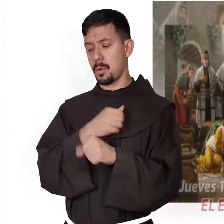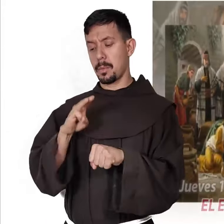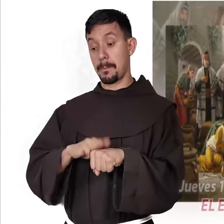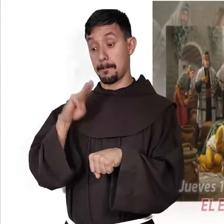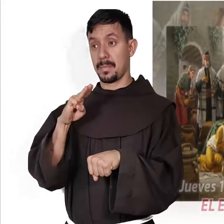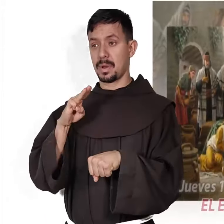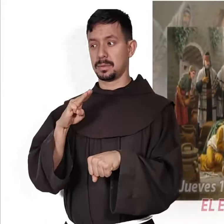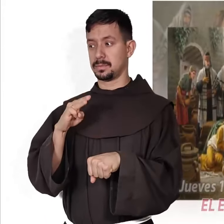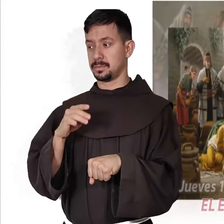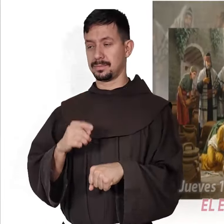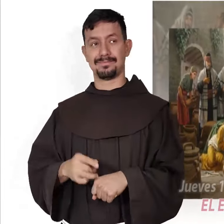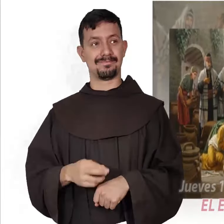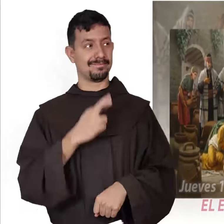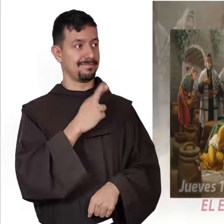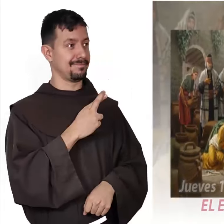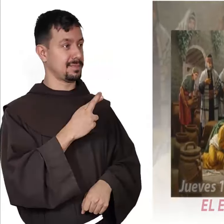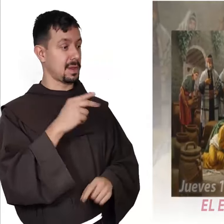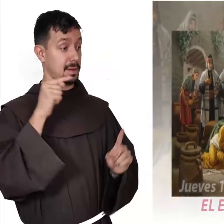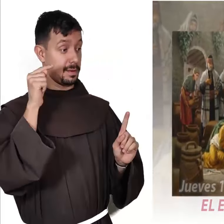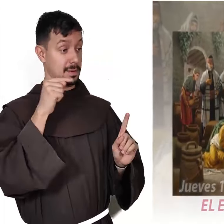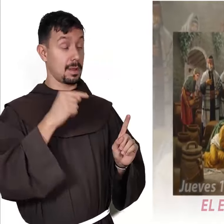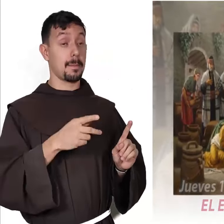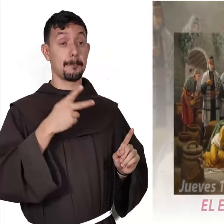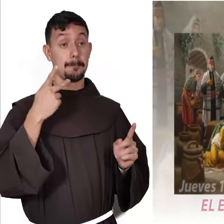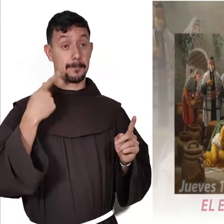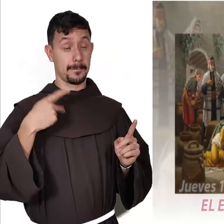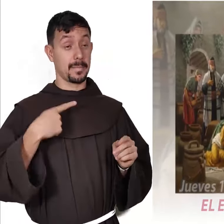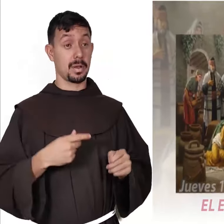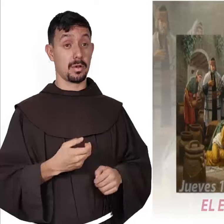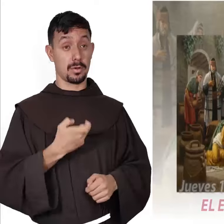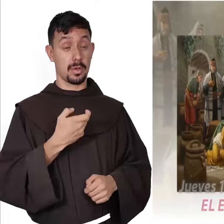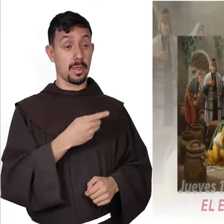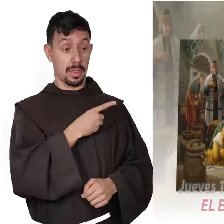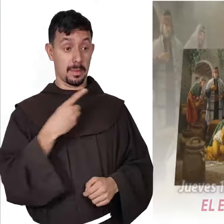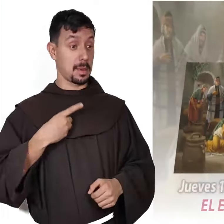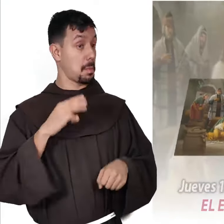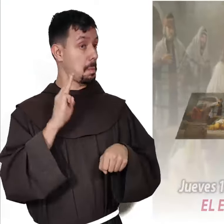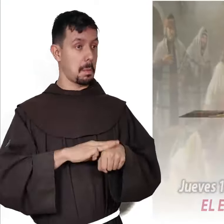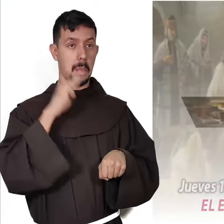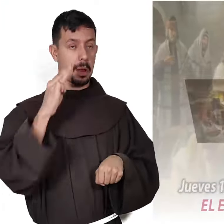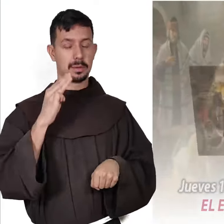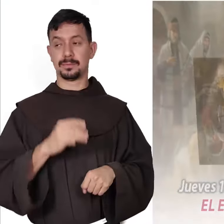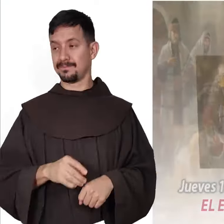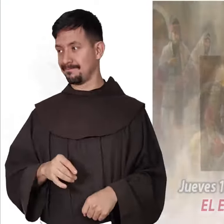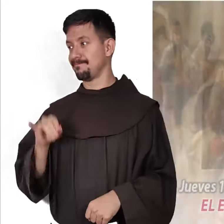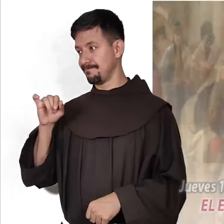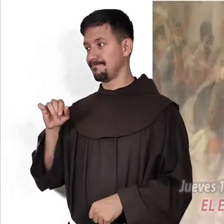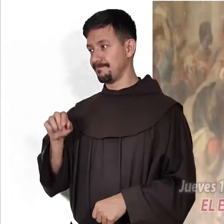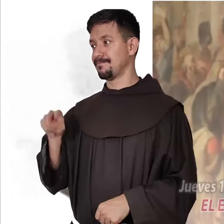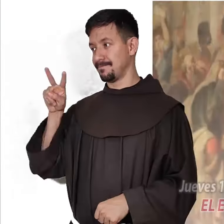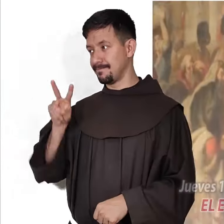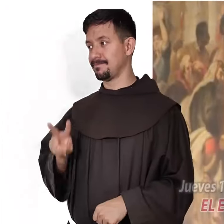más? Simón le respondió: supongo que aquel a quien le perdonó más. Entonces Jesús le